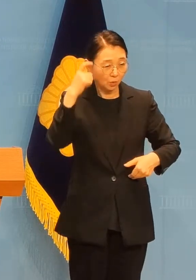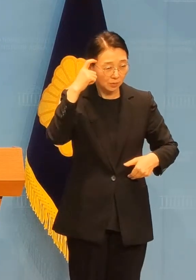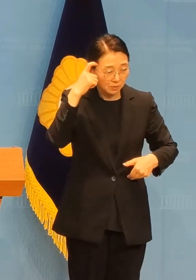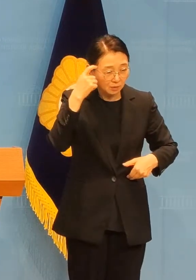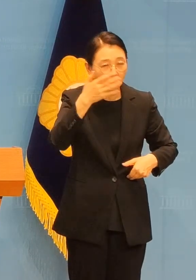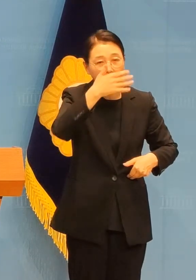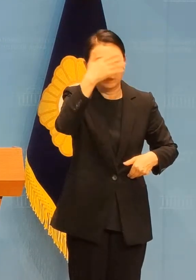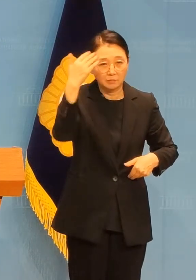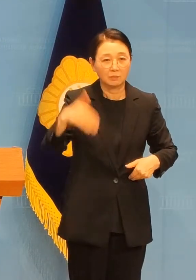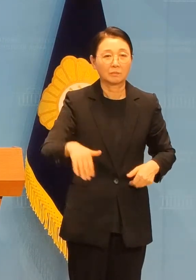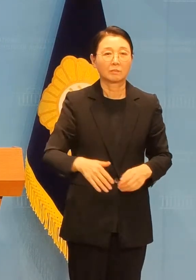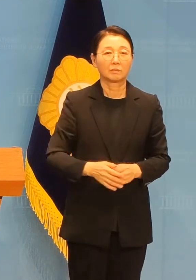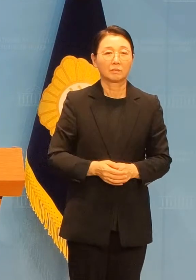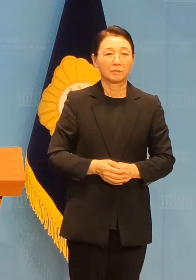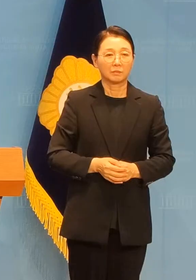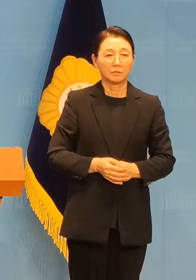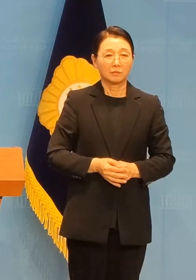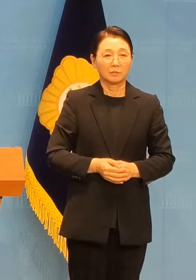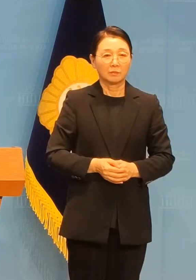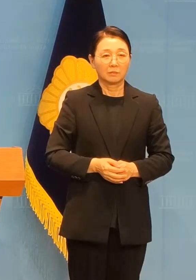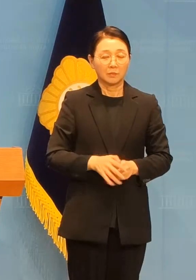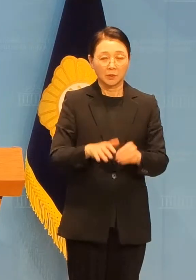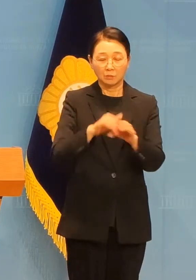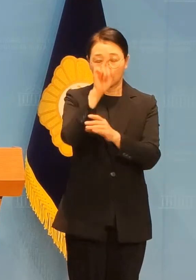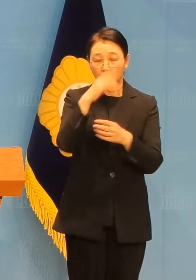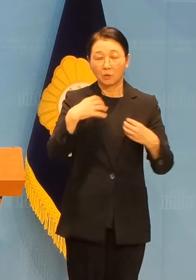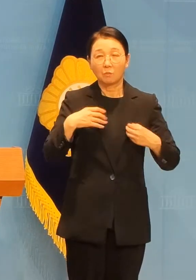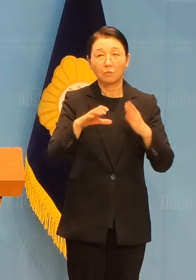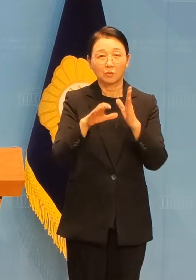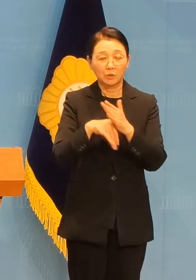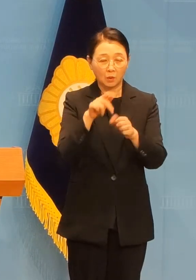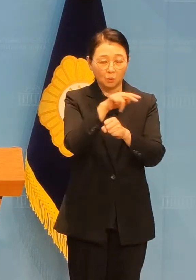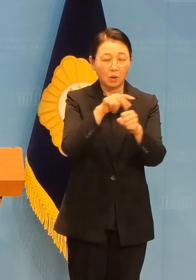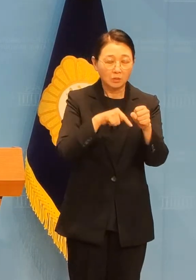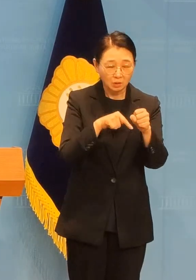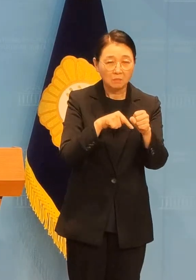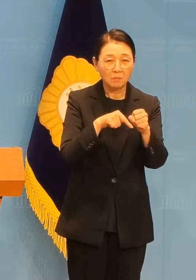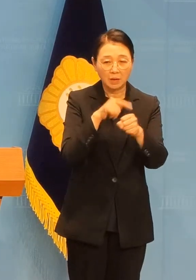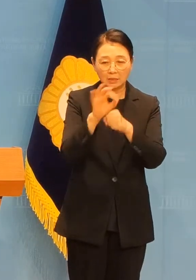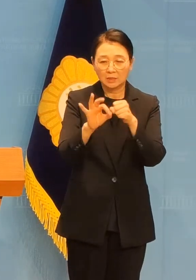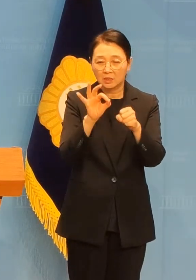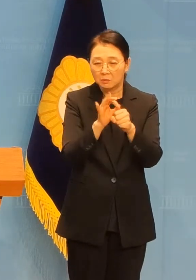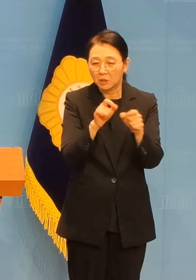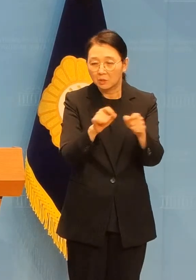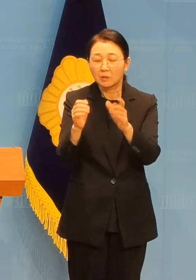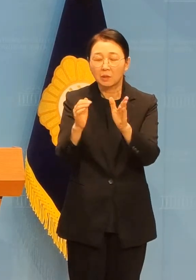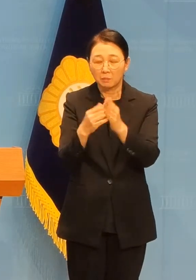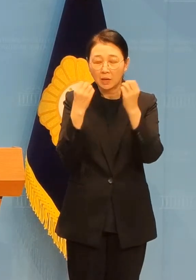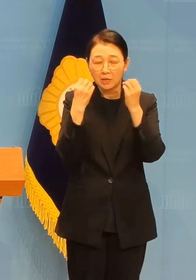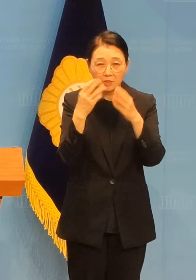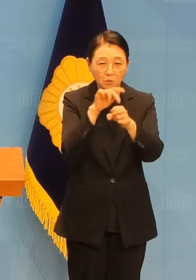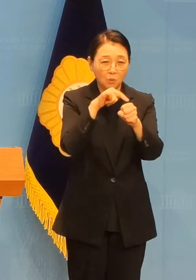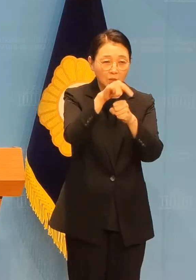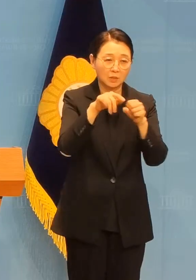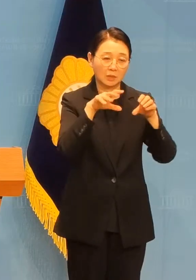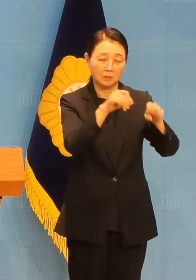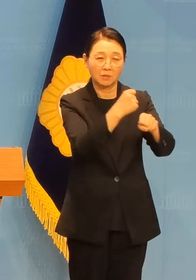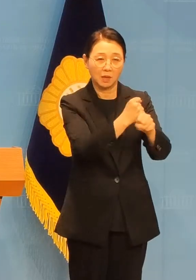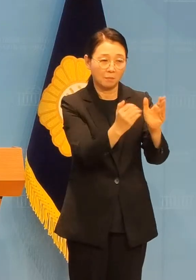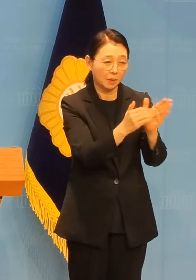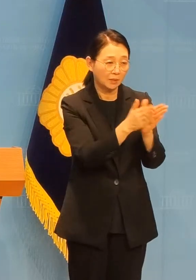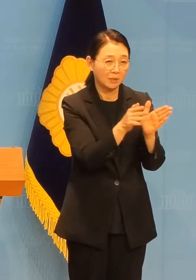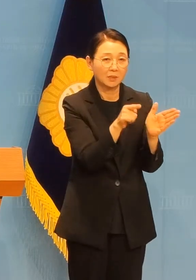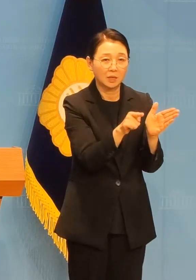천만 다행입니다. 문재인 정부가 원전 10기 수명 연장과 신규 원전 건설을 전면 금지하며